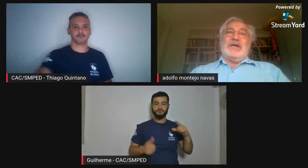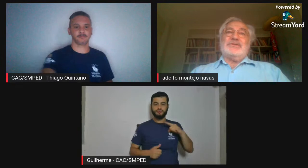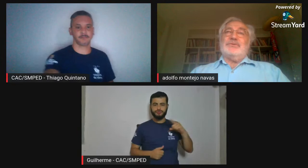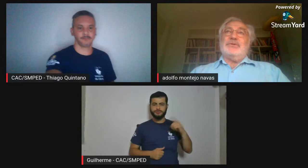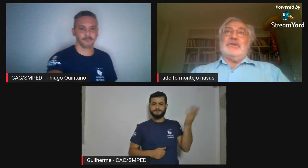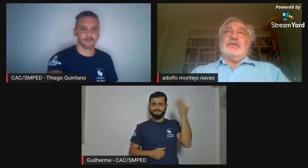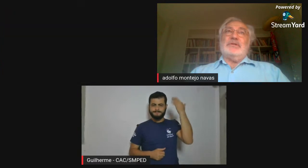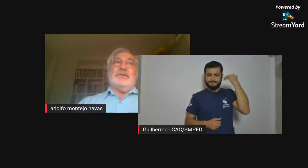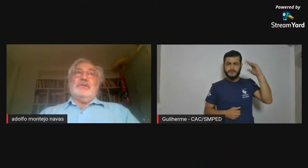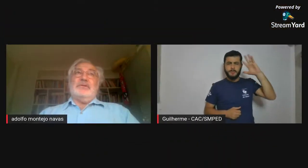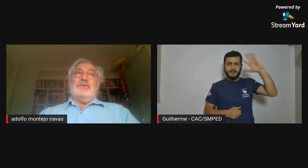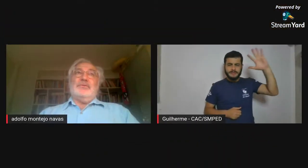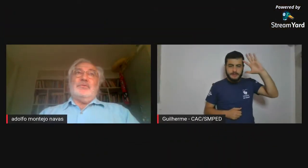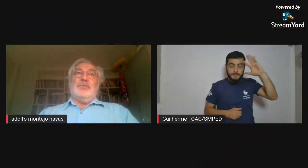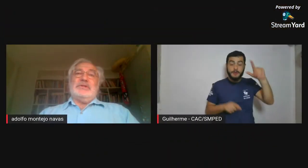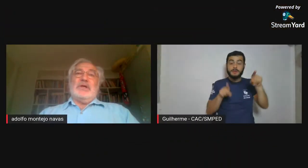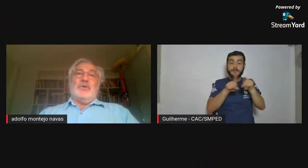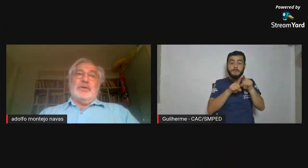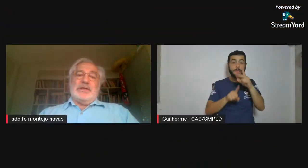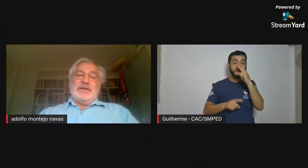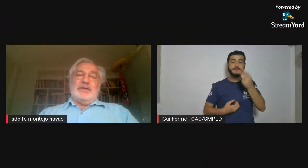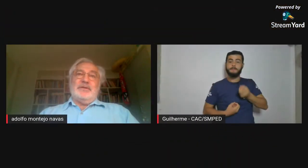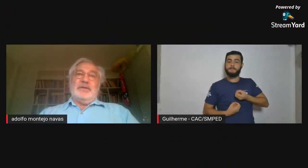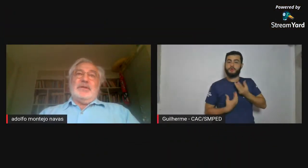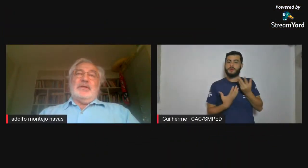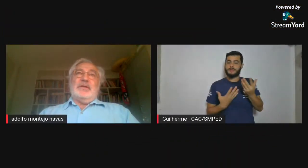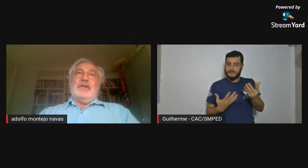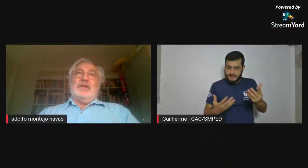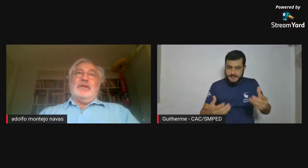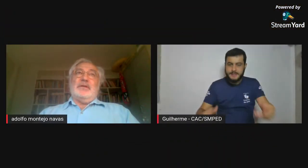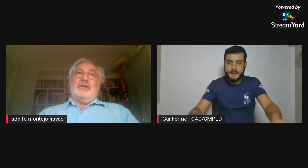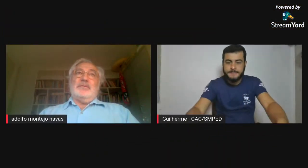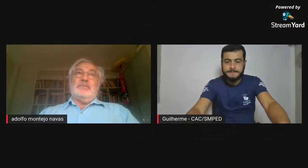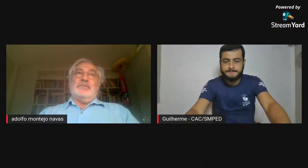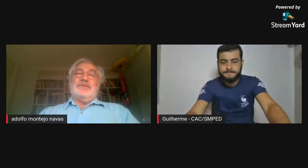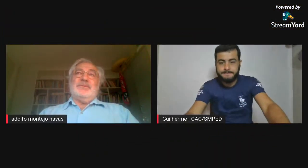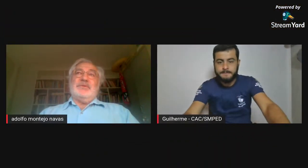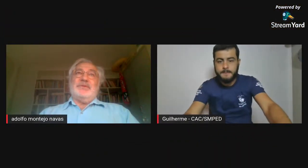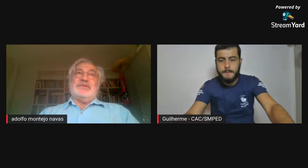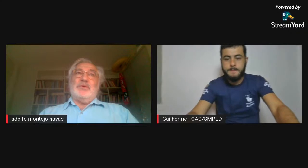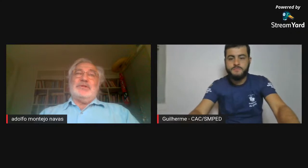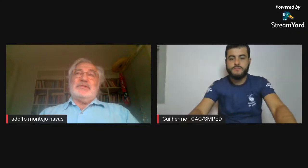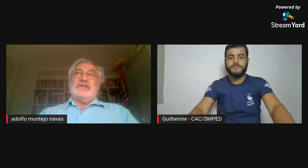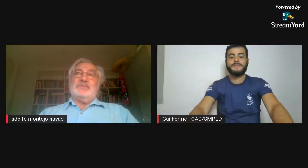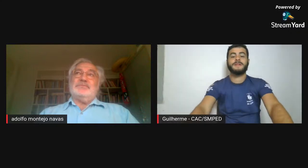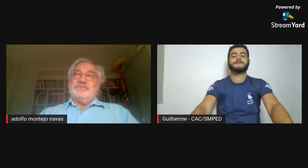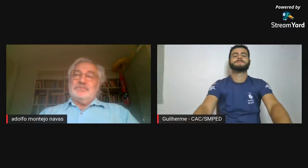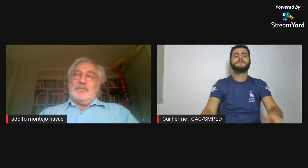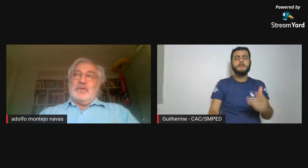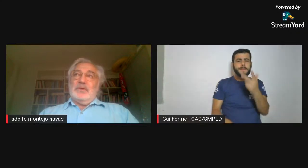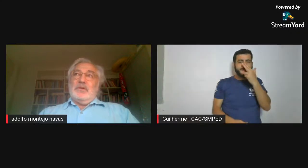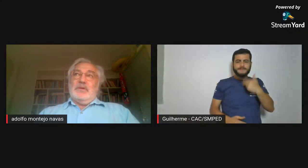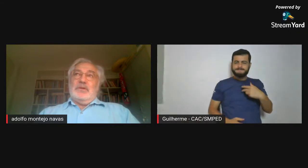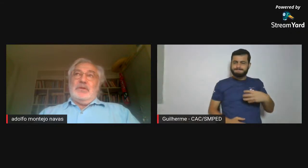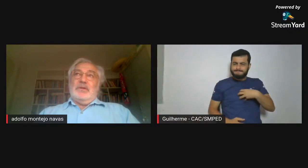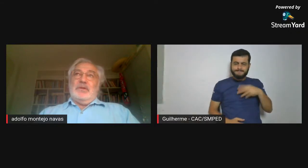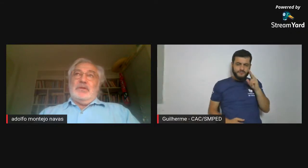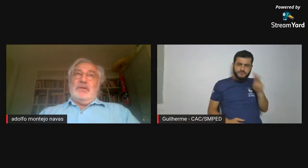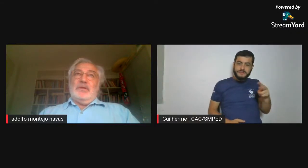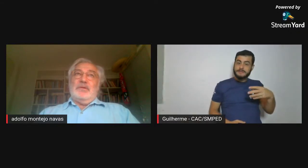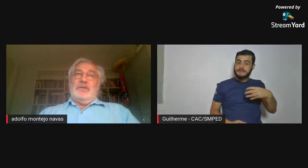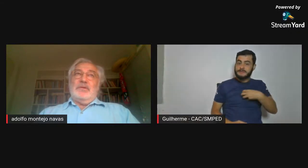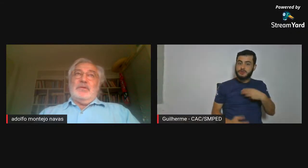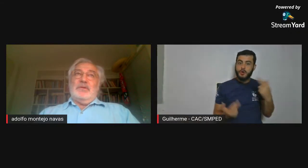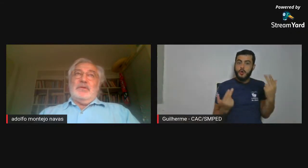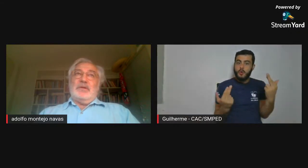o caso do poeta Rodelin sempre me chamou a atenção, e